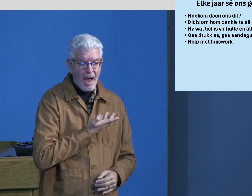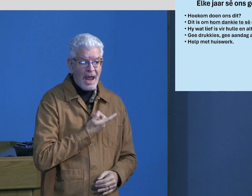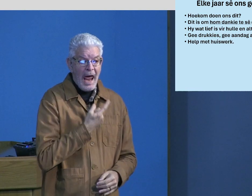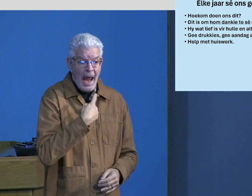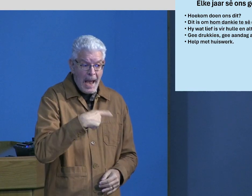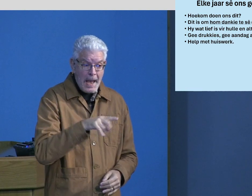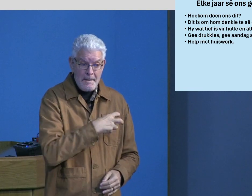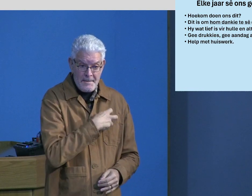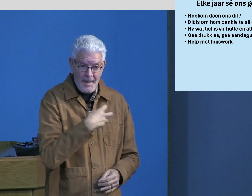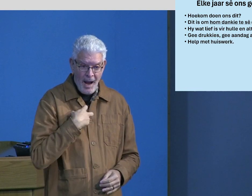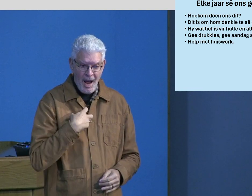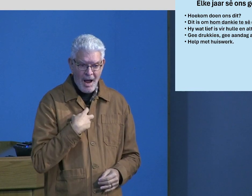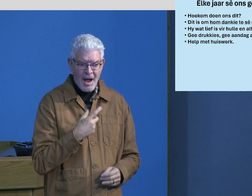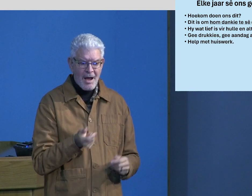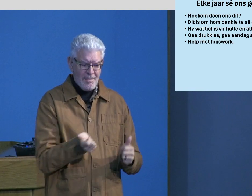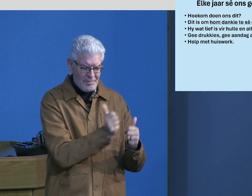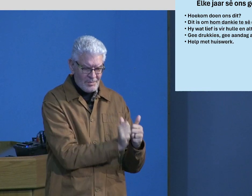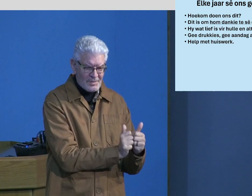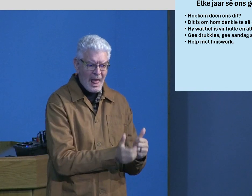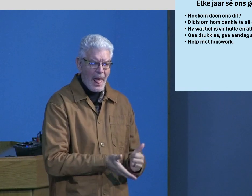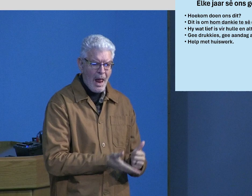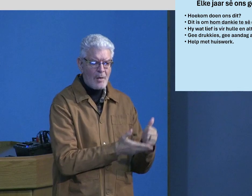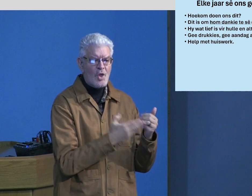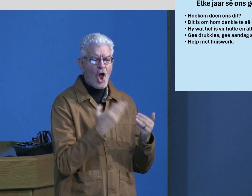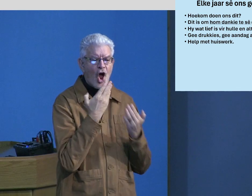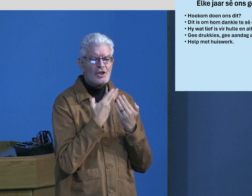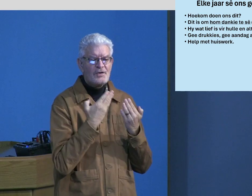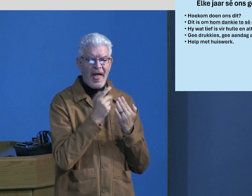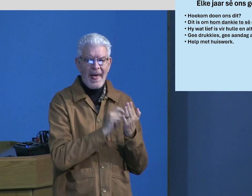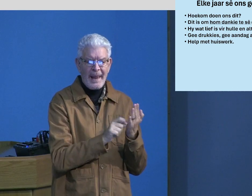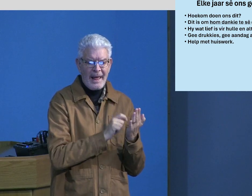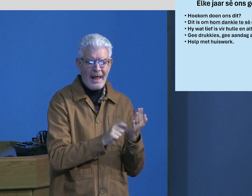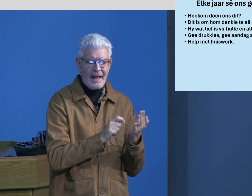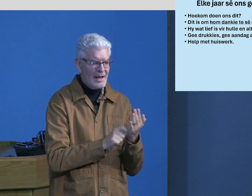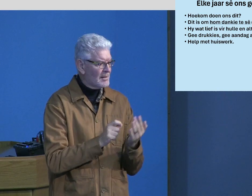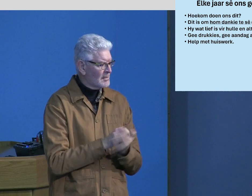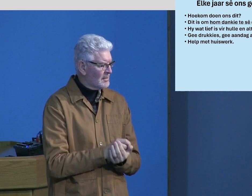Kinders soek ook 'n pa en 'n ma wat saam met hulle kan sit en huiswerk doen.